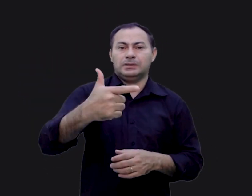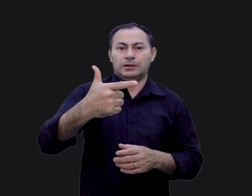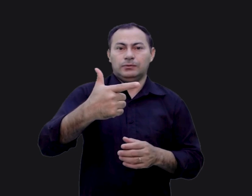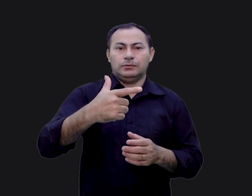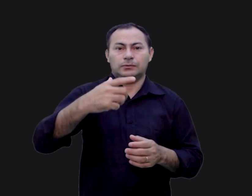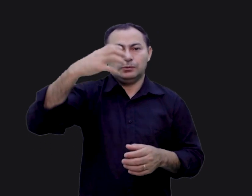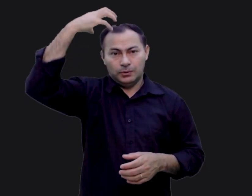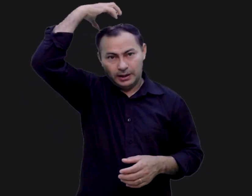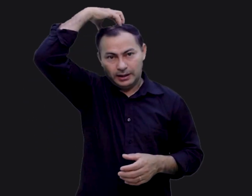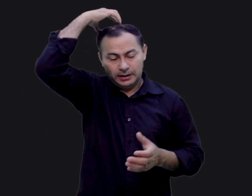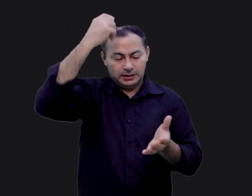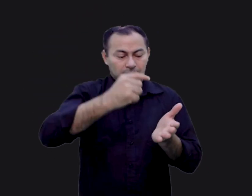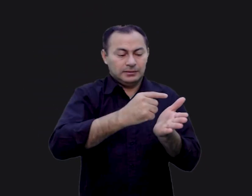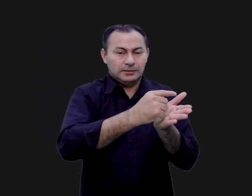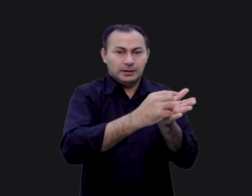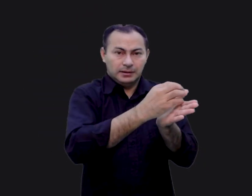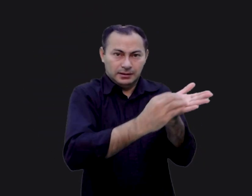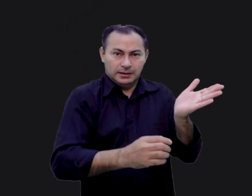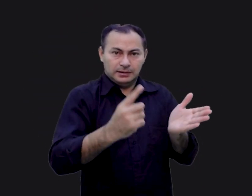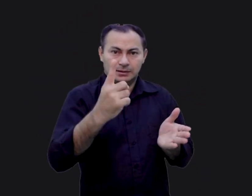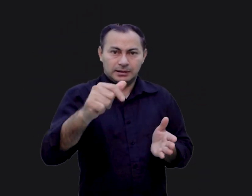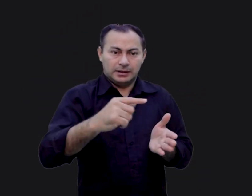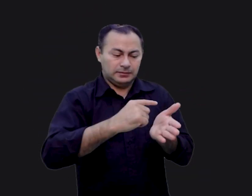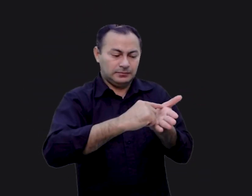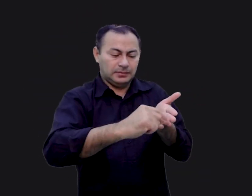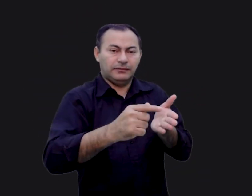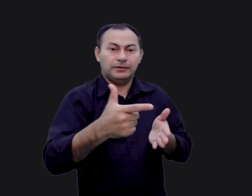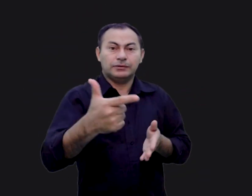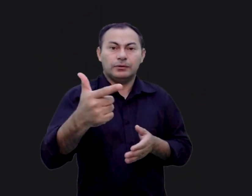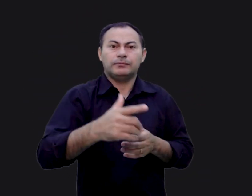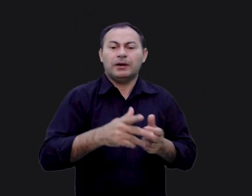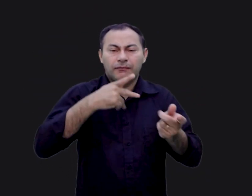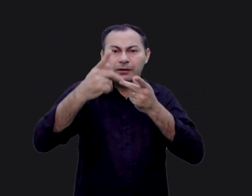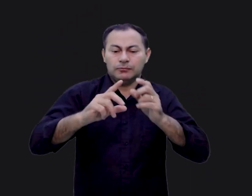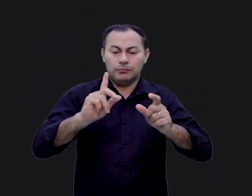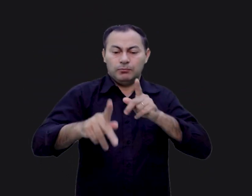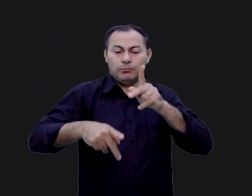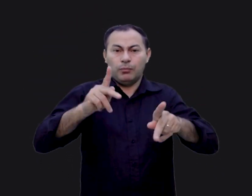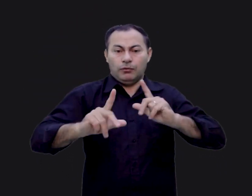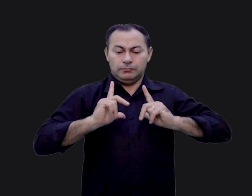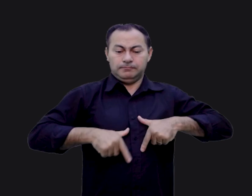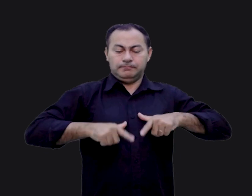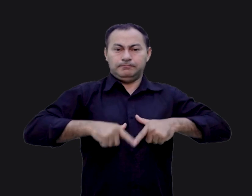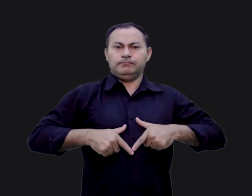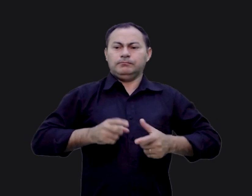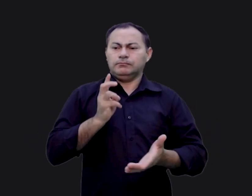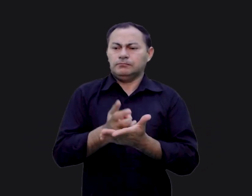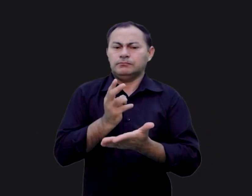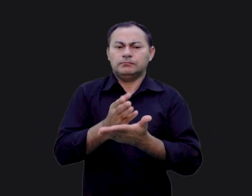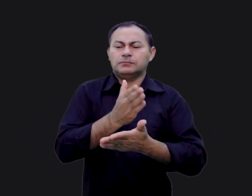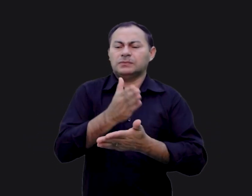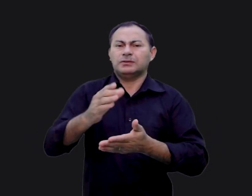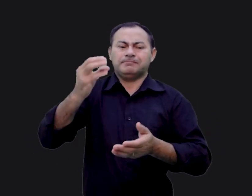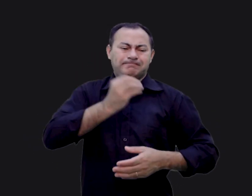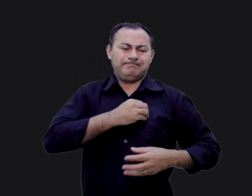2 Reis 17:22, lemos a impressionante narrativa. Os israelitas permaneceram em todos os pecados